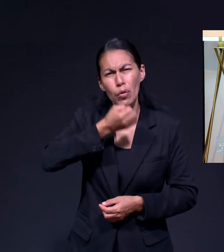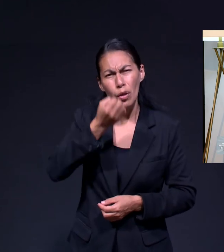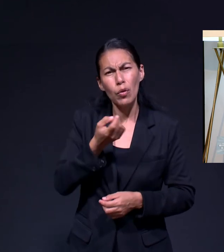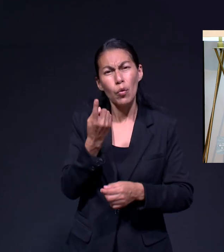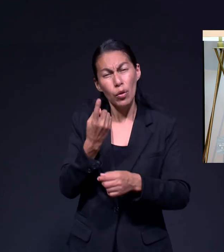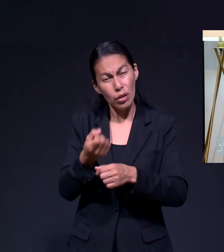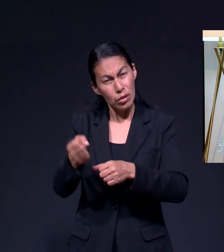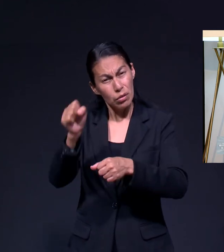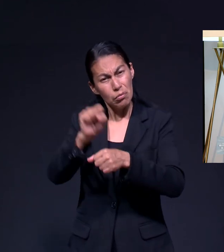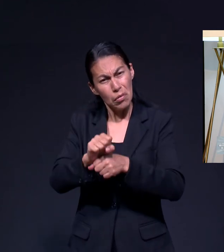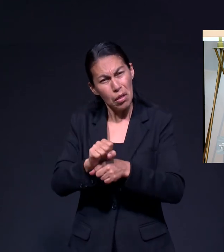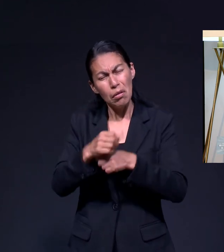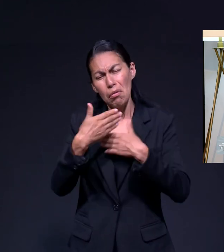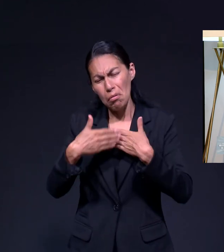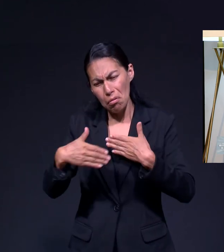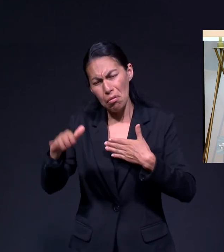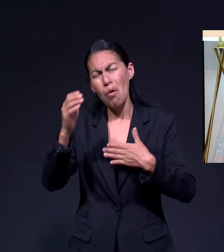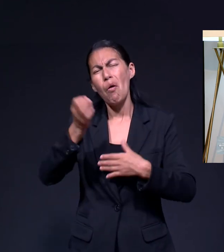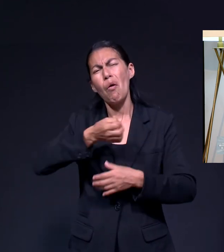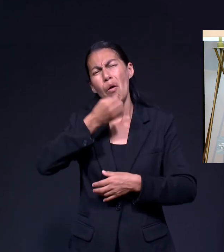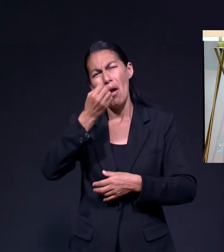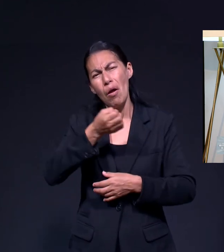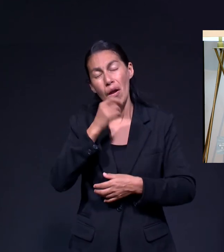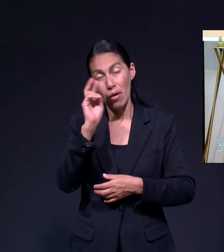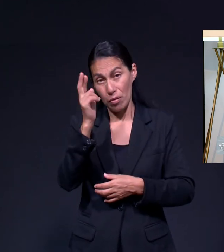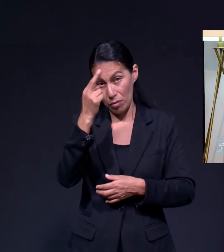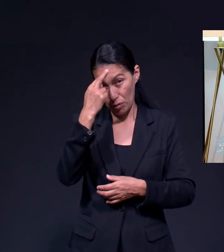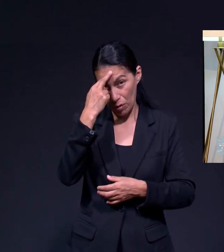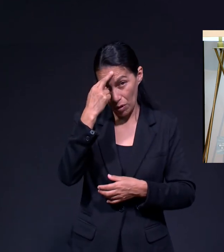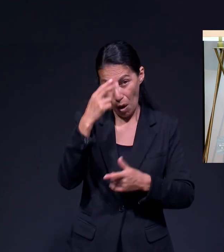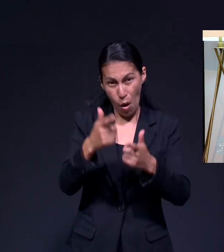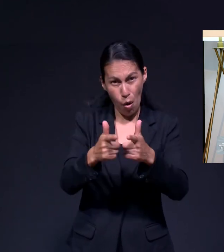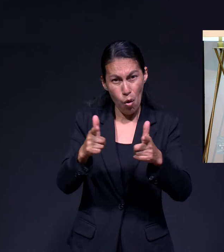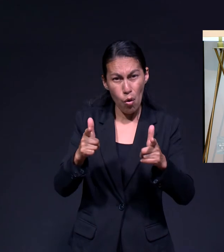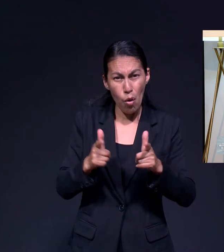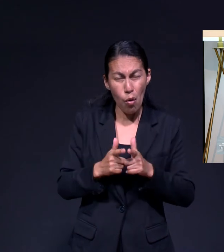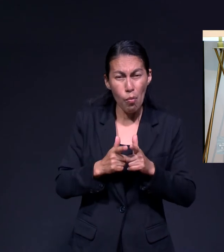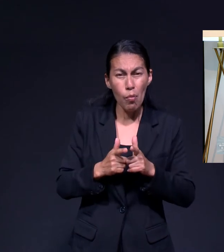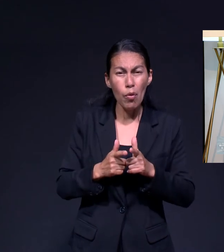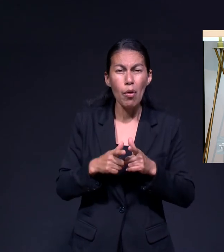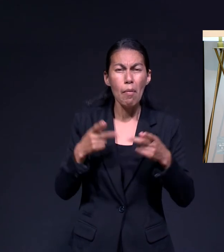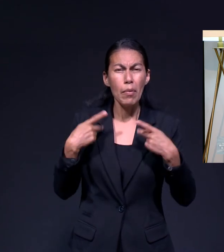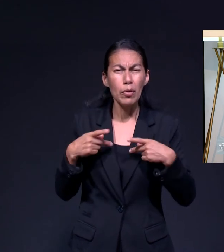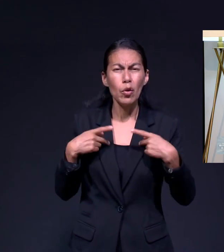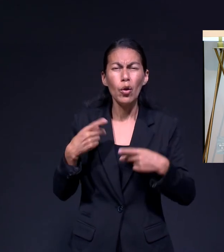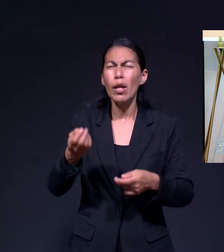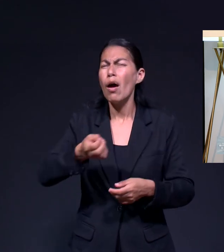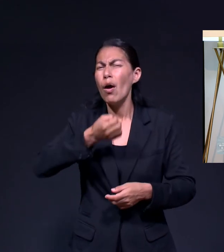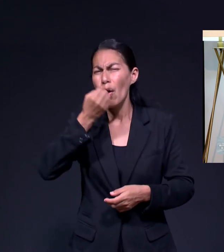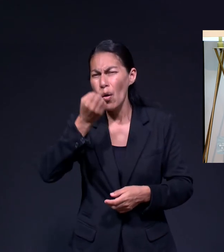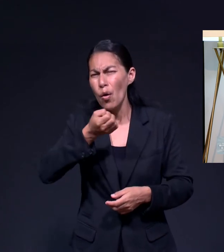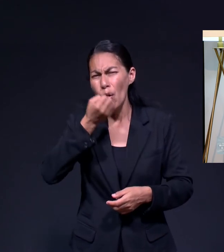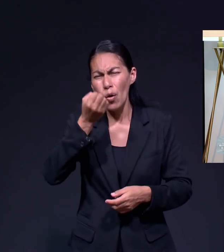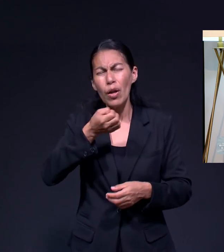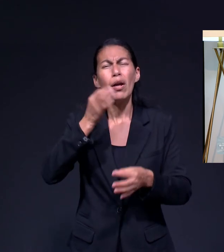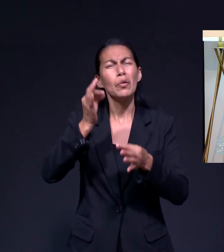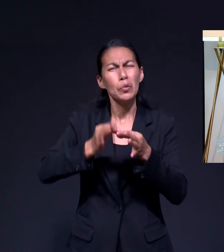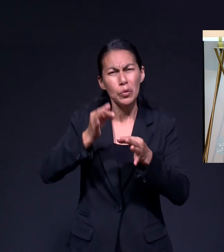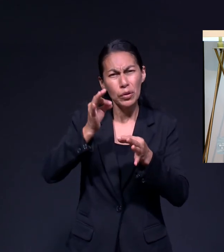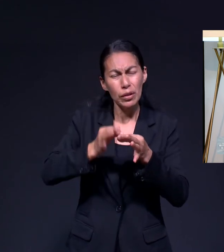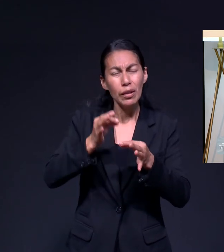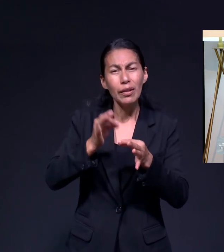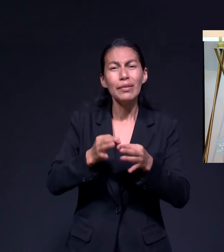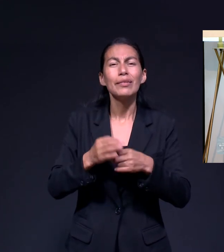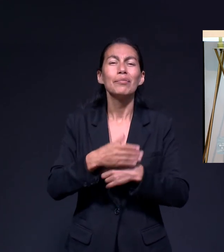y vamos a estar orando por ellos todas las semanas recuerden ustedes que hay un grupo ya son varios grupos que se están